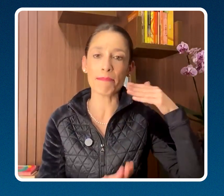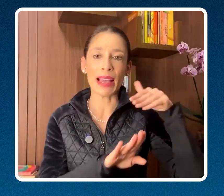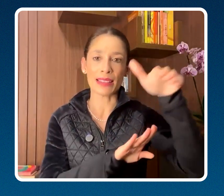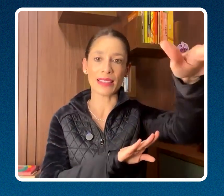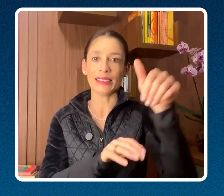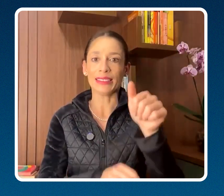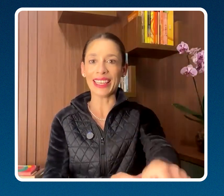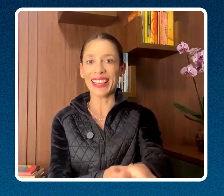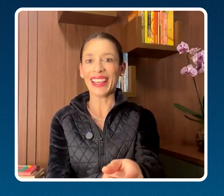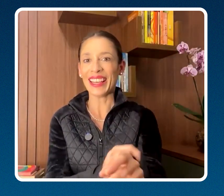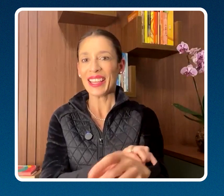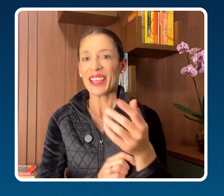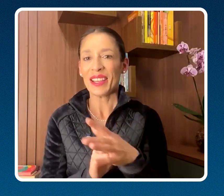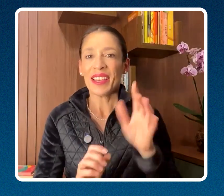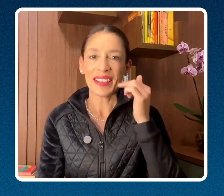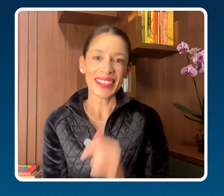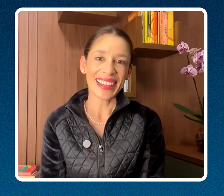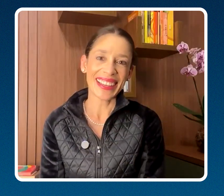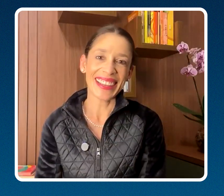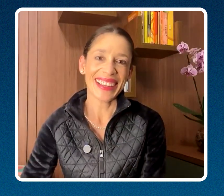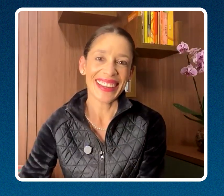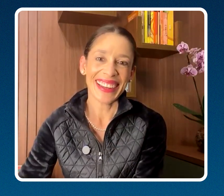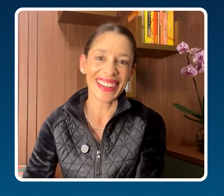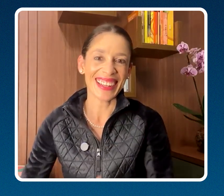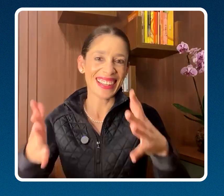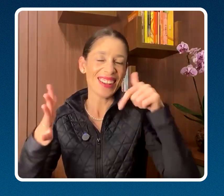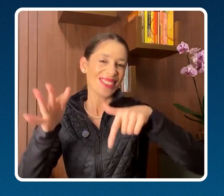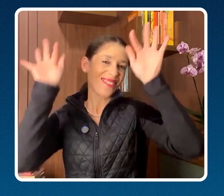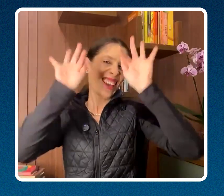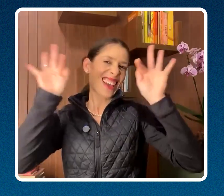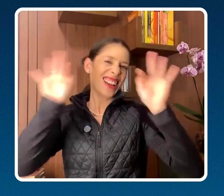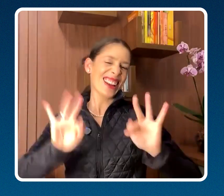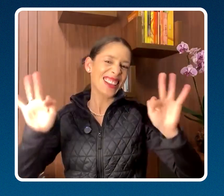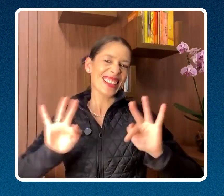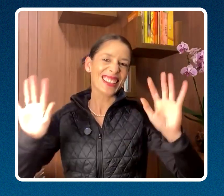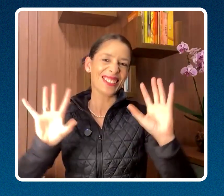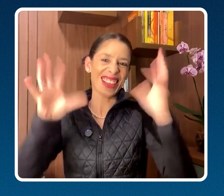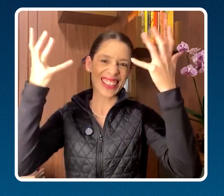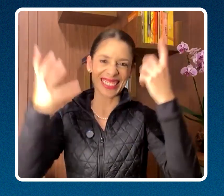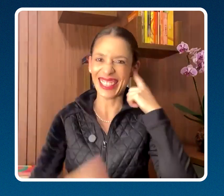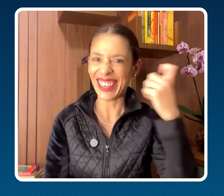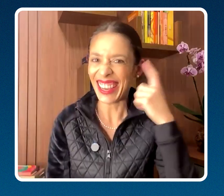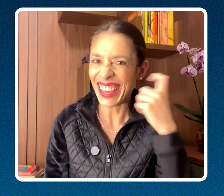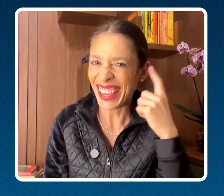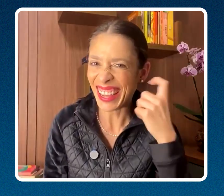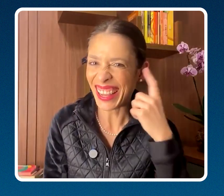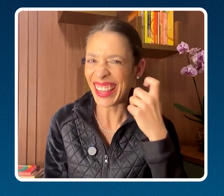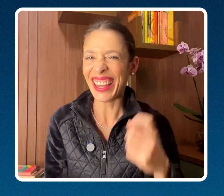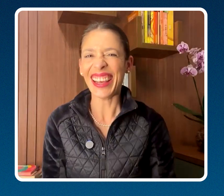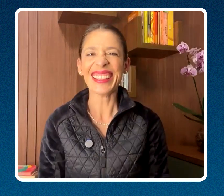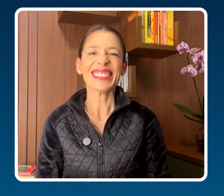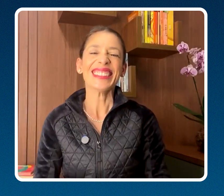Mas já passou, já foi. Ceará já viu, né? O povo é festeiro, em todo canto tem um som, né?